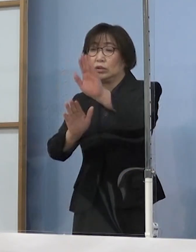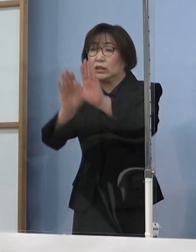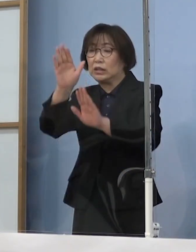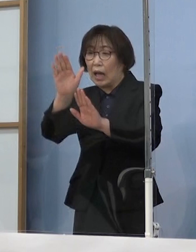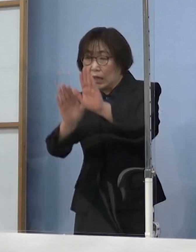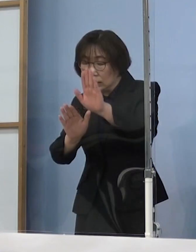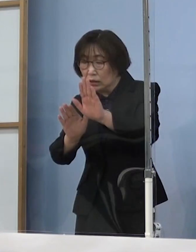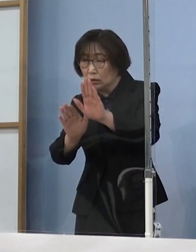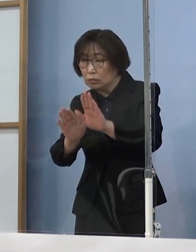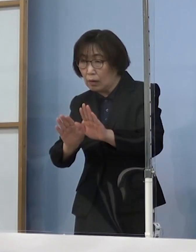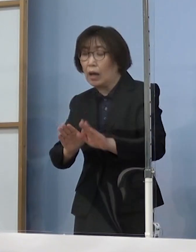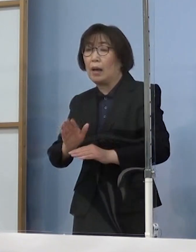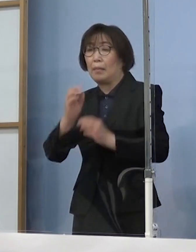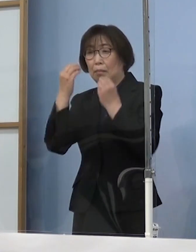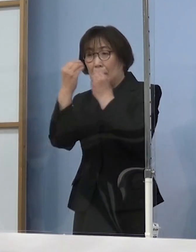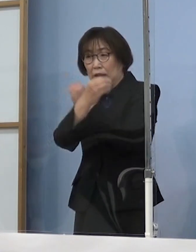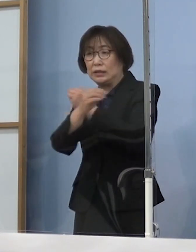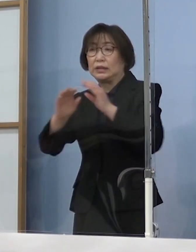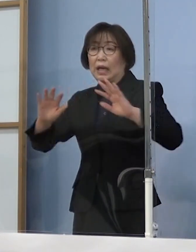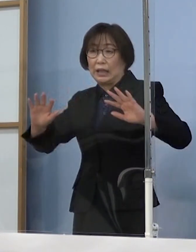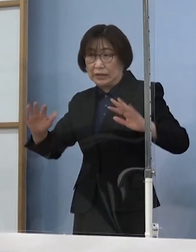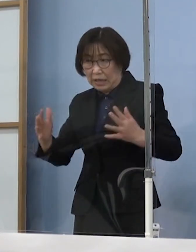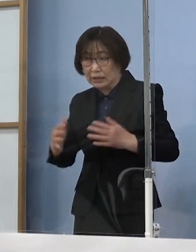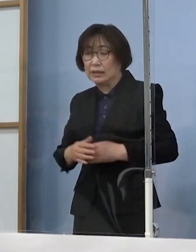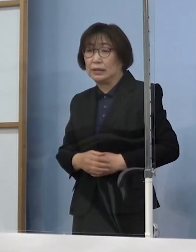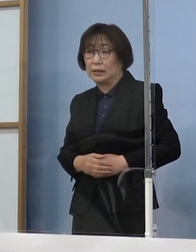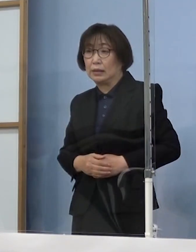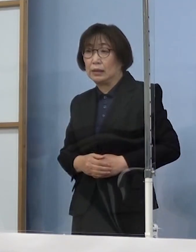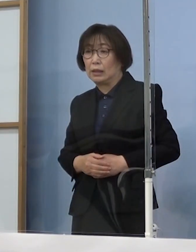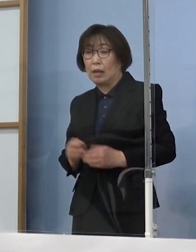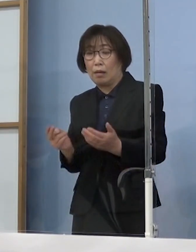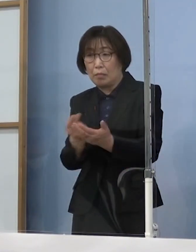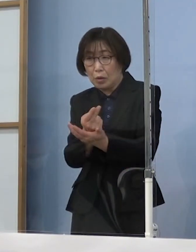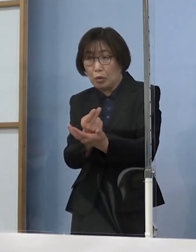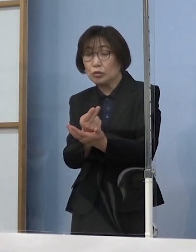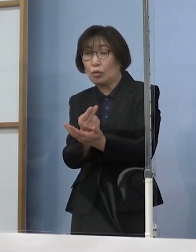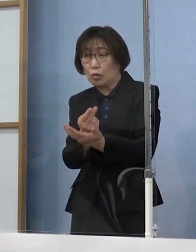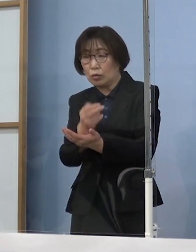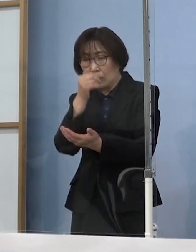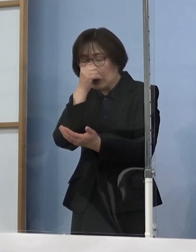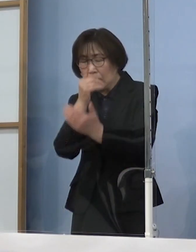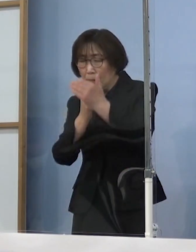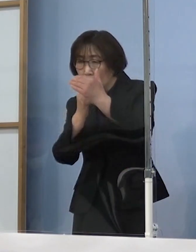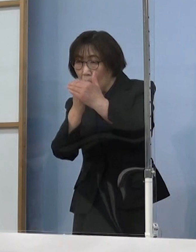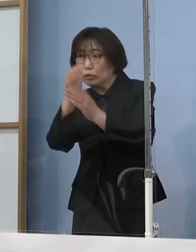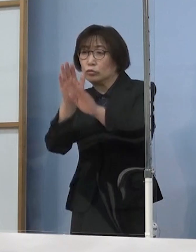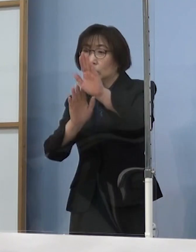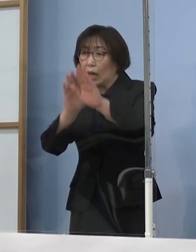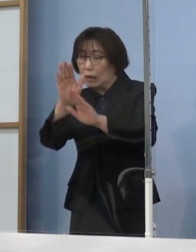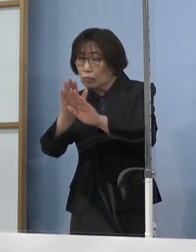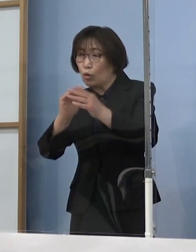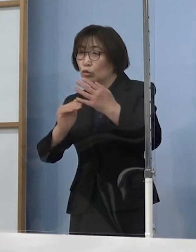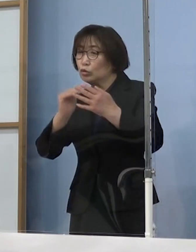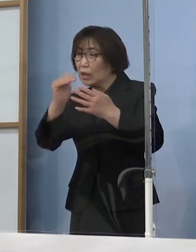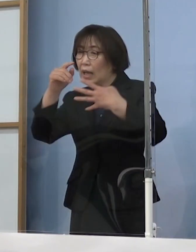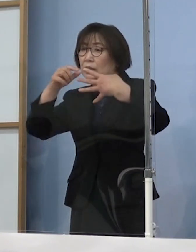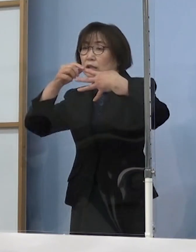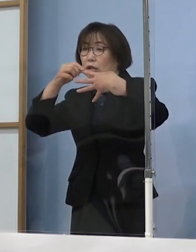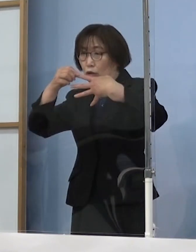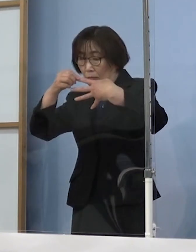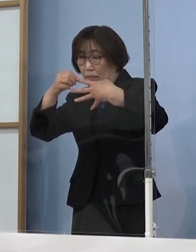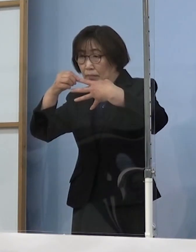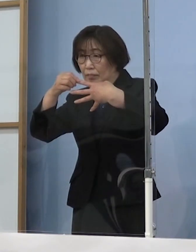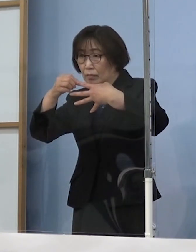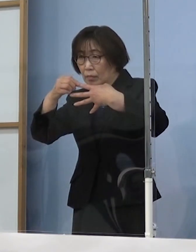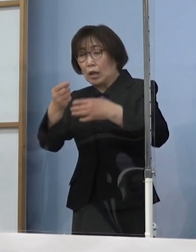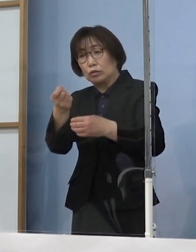いないところでありますし、あるいは病床の逼迫状況についてもステージ4、確かに軽減はしてき